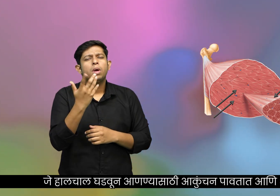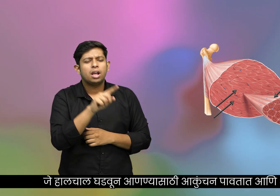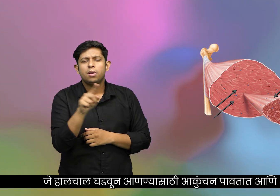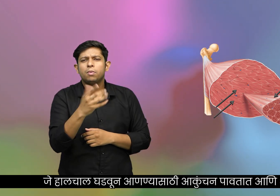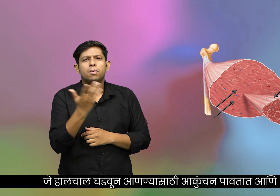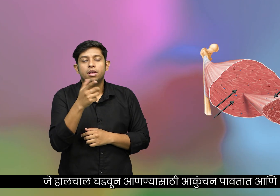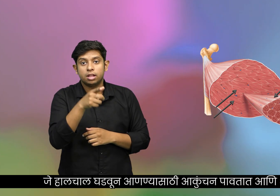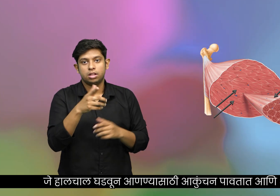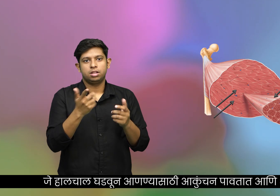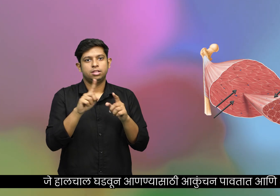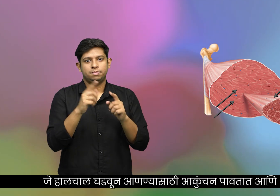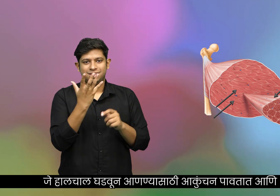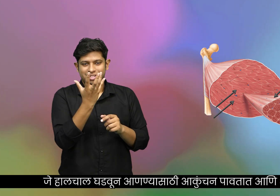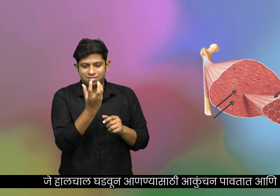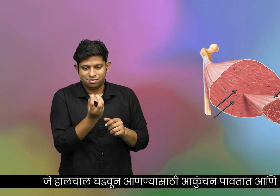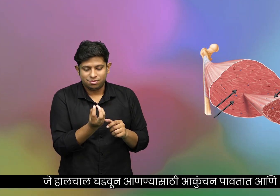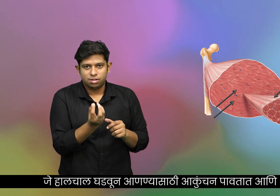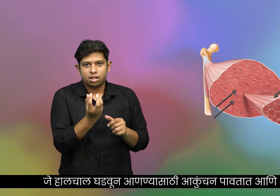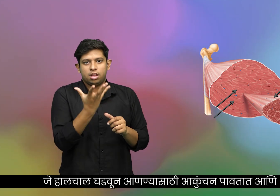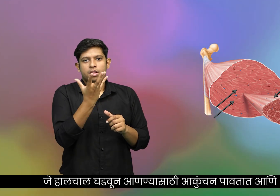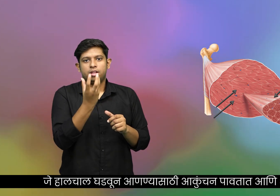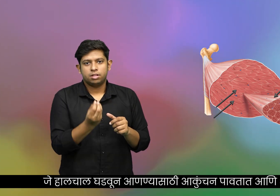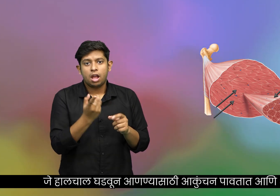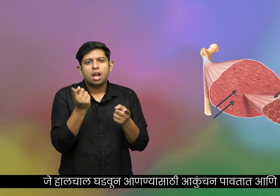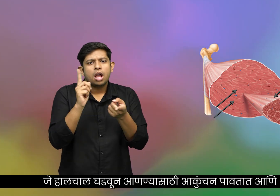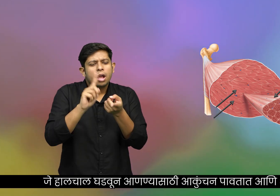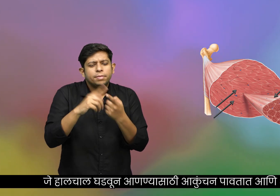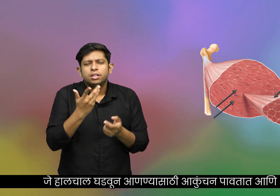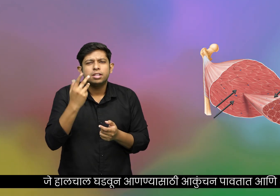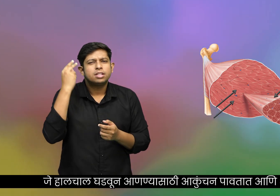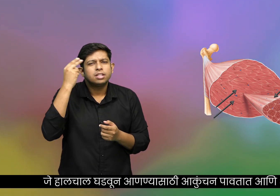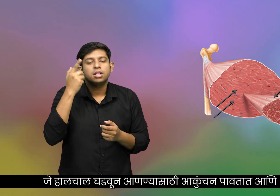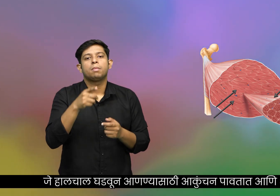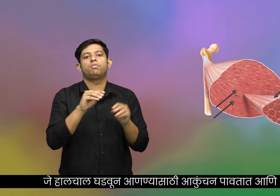जे हालचाल घडवून आणण्यासाठी आकुंचन पावतात आणि आराम करतात.